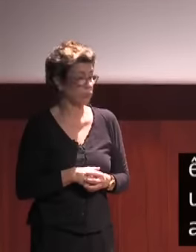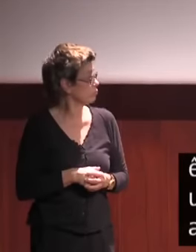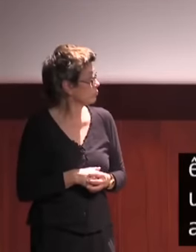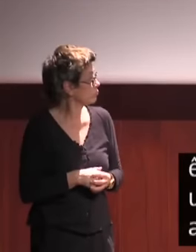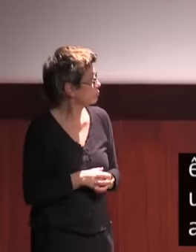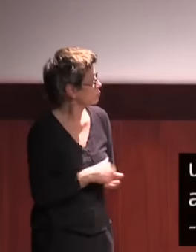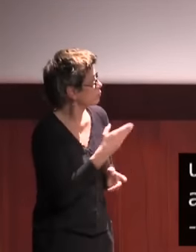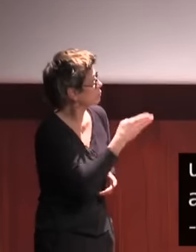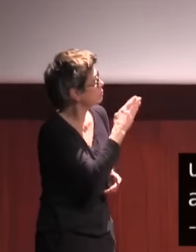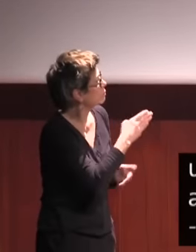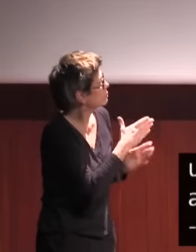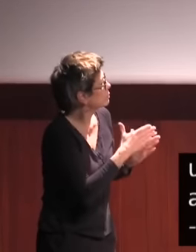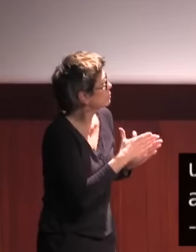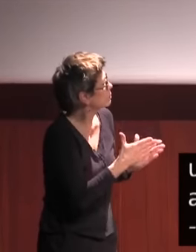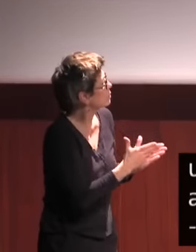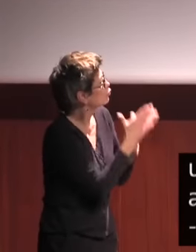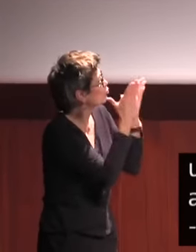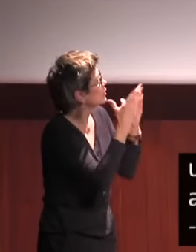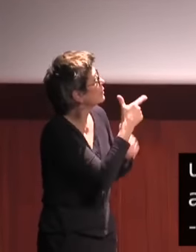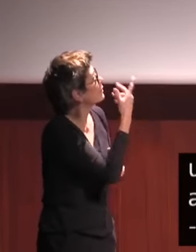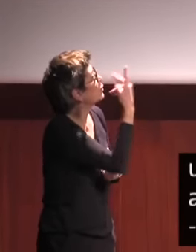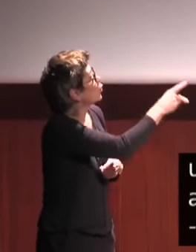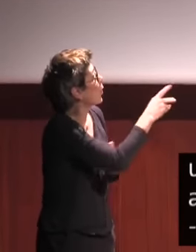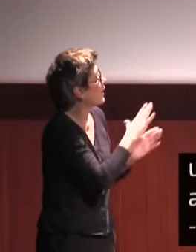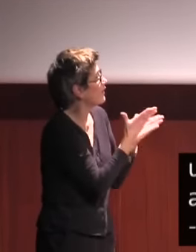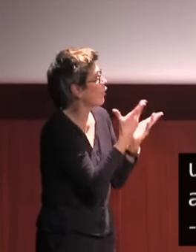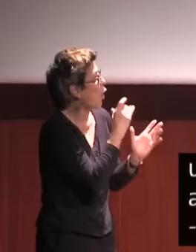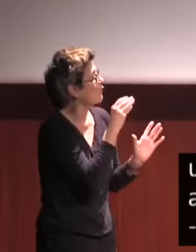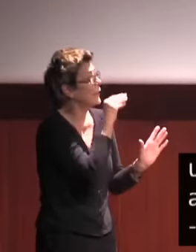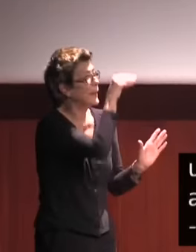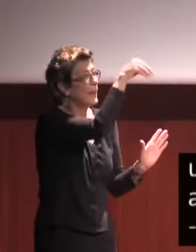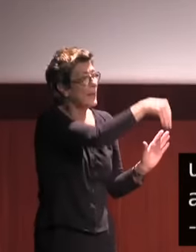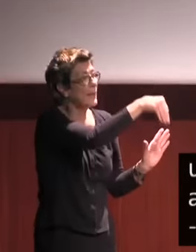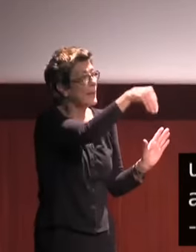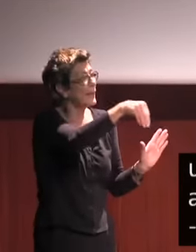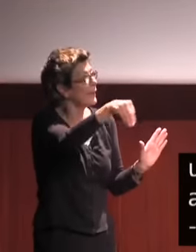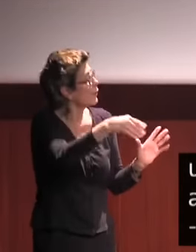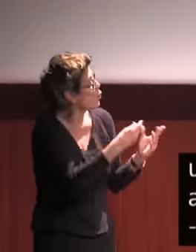Brigitte, où est-ce que vous aimeriez que votre livre soit classé ?